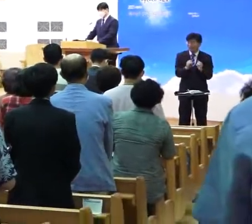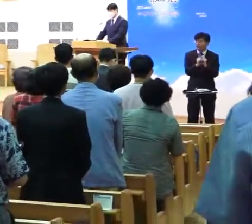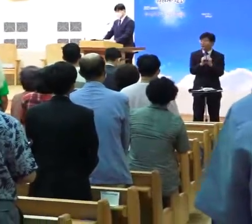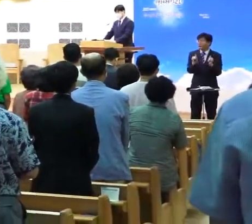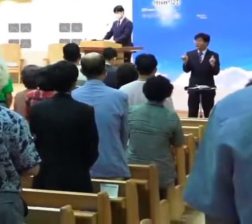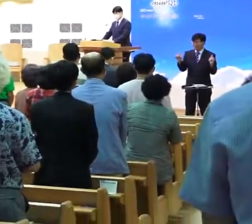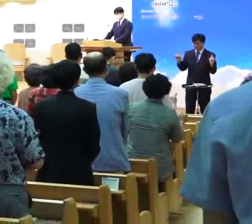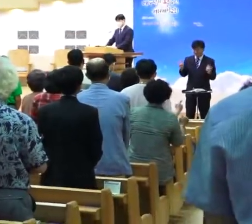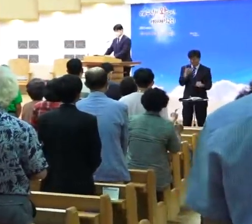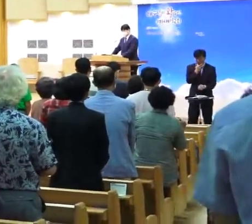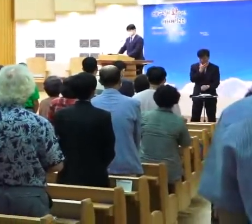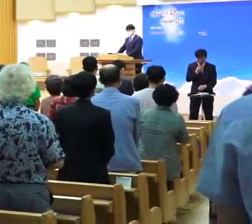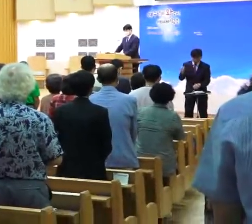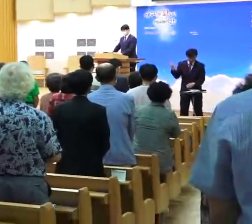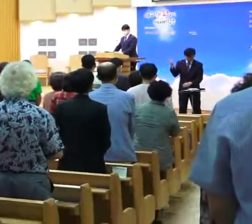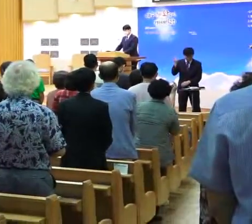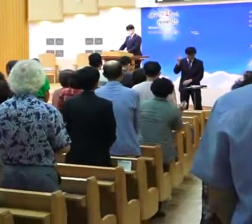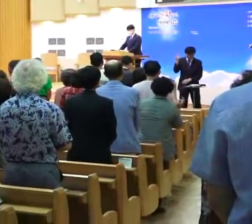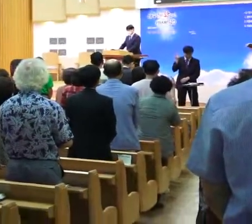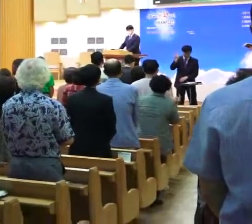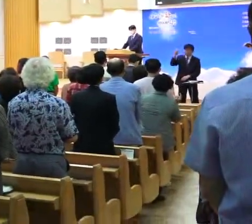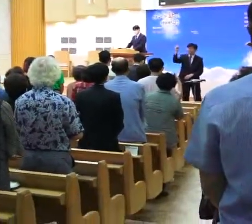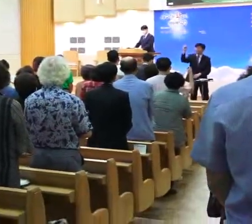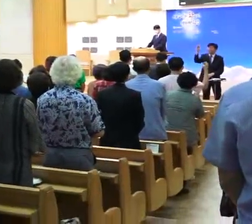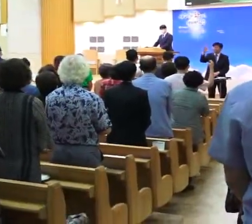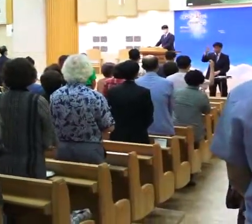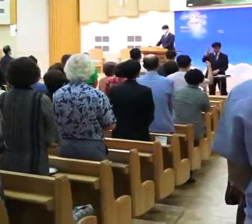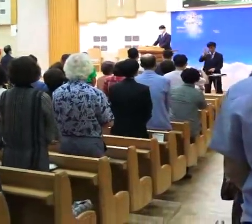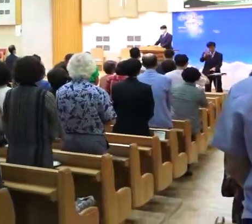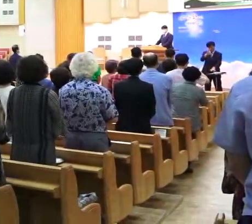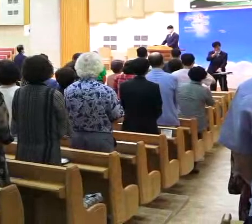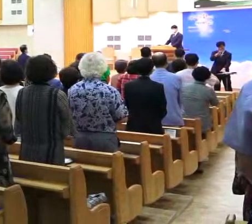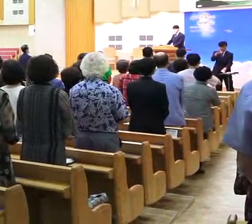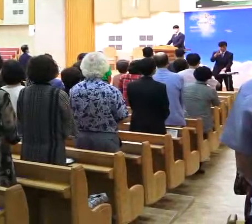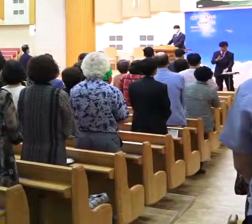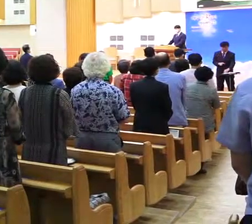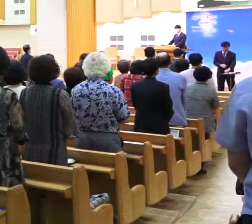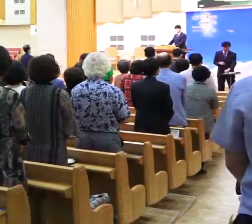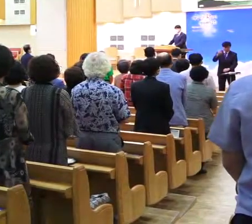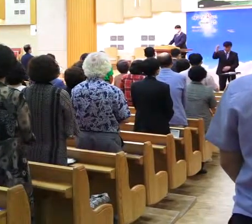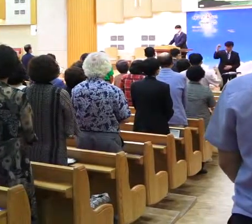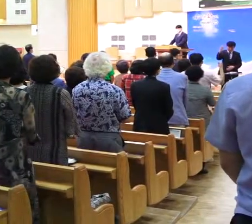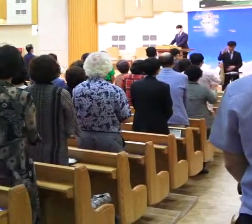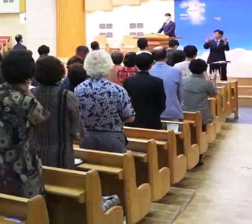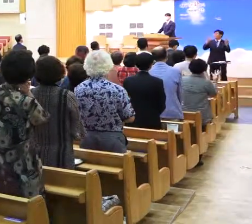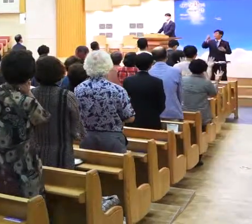오